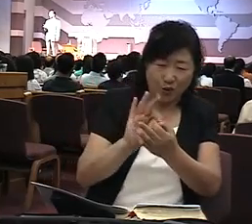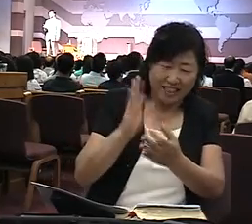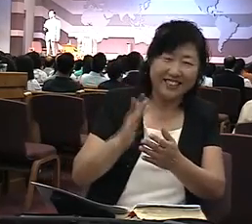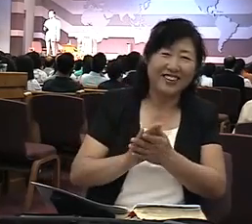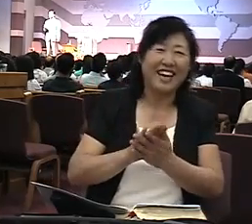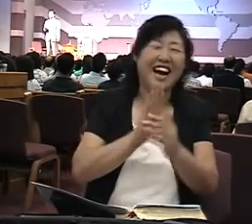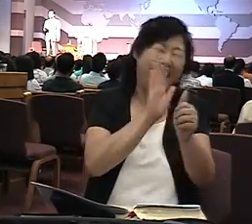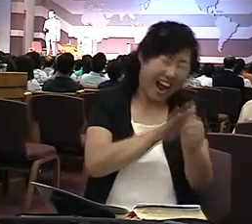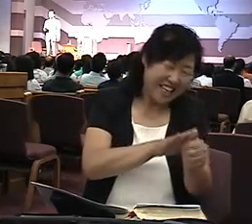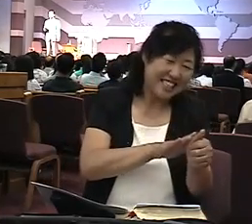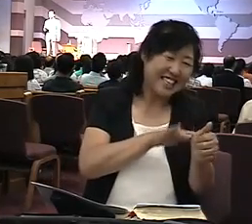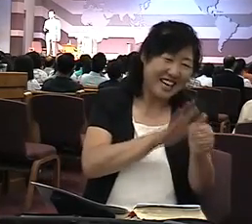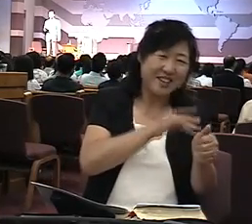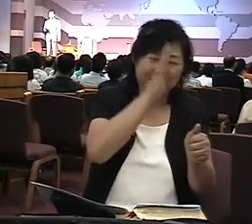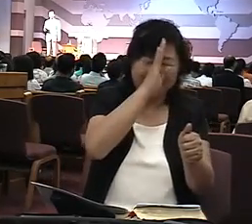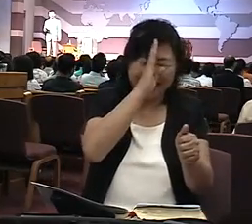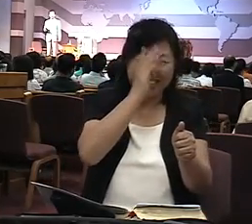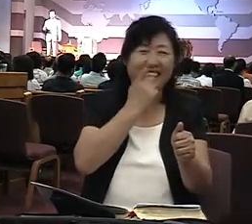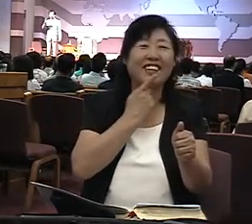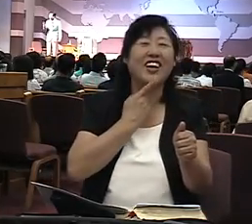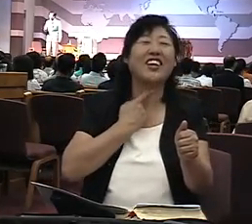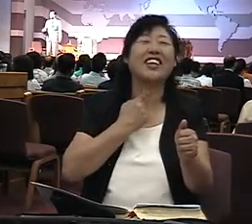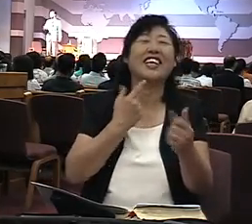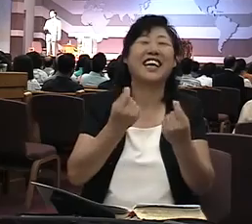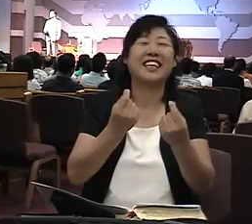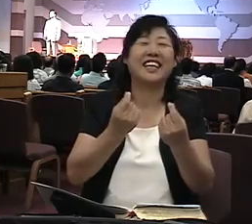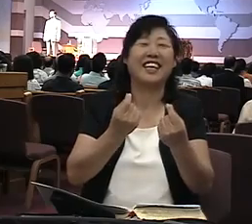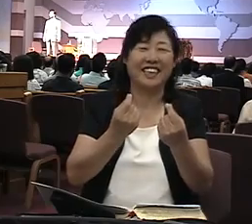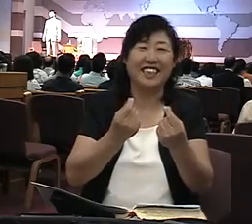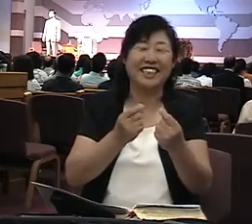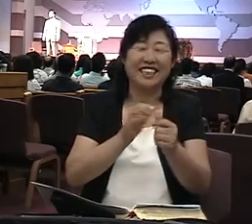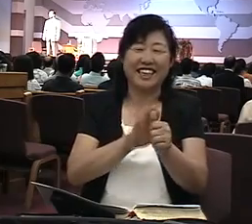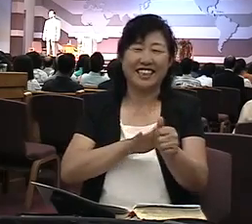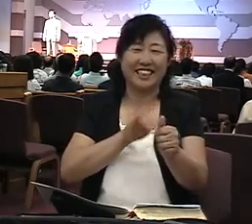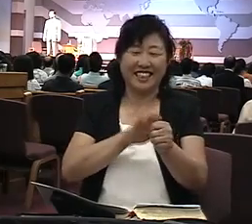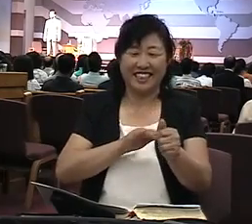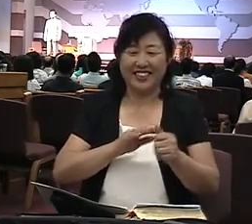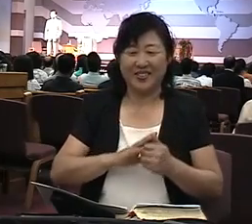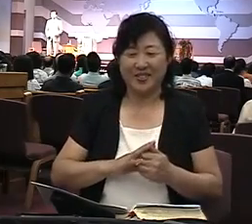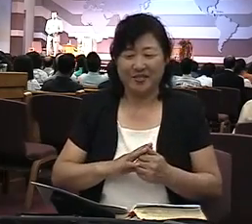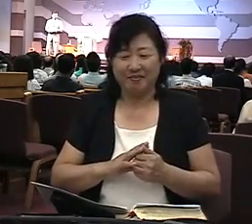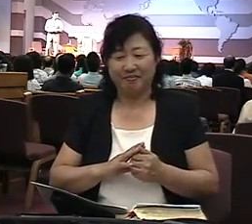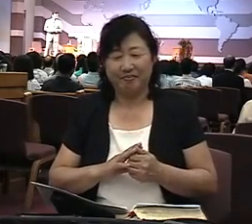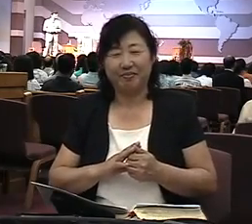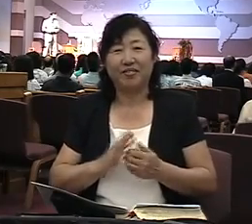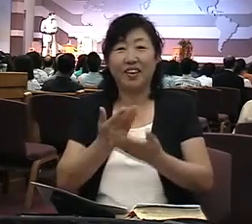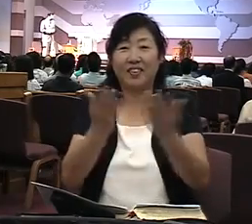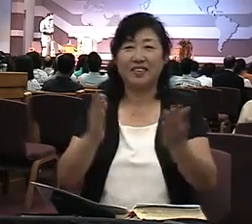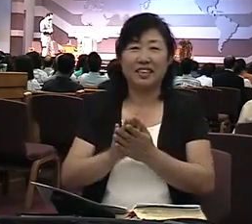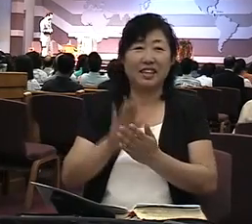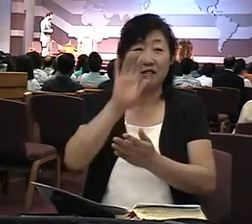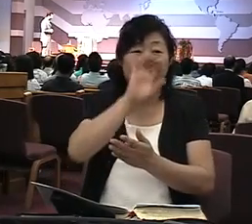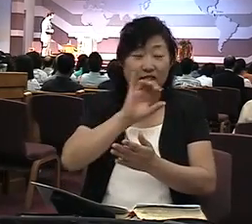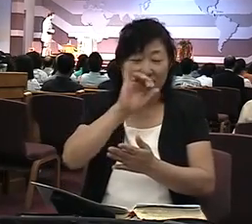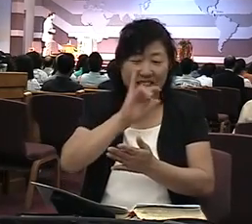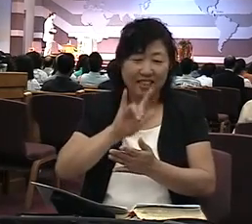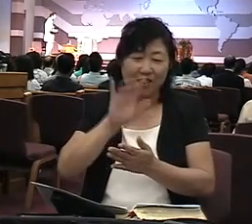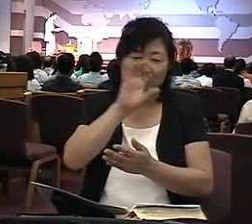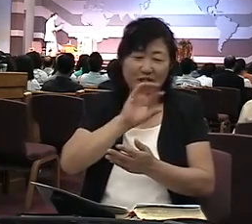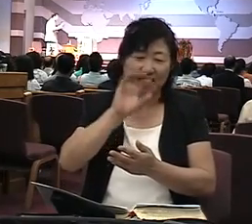것 같아요. 너무 간사해요. 여러분 이 훈련이요 한 번에